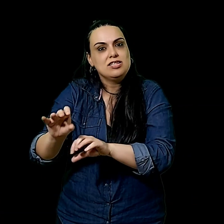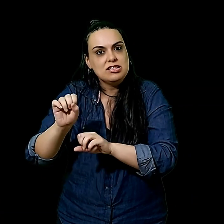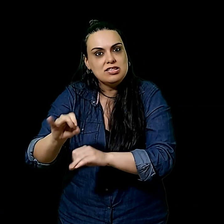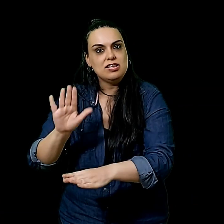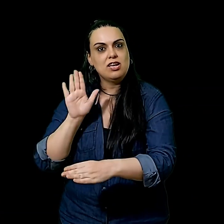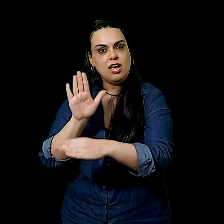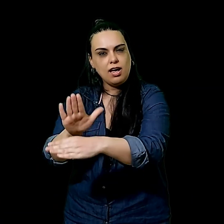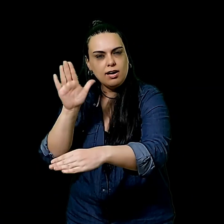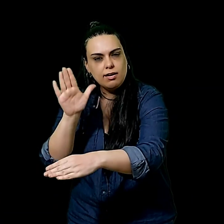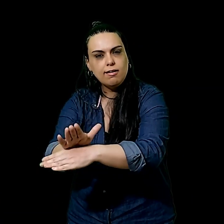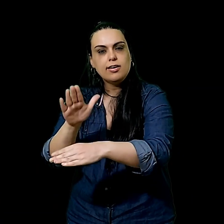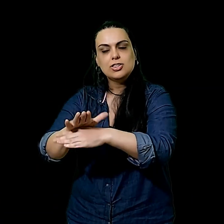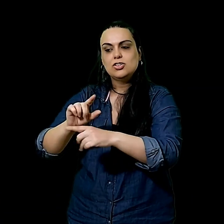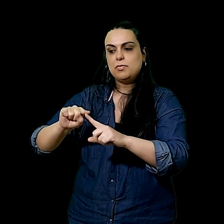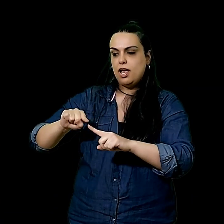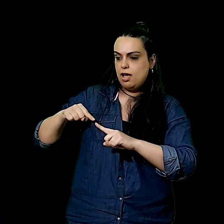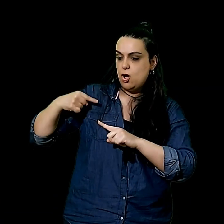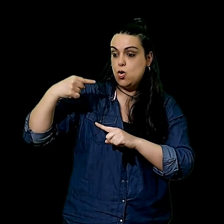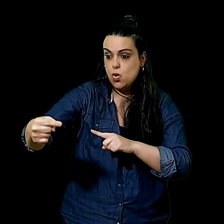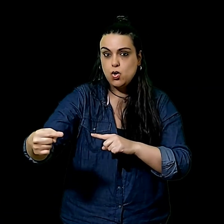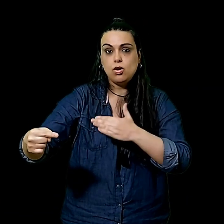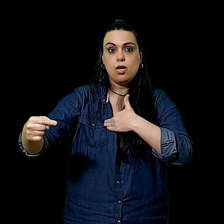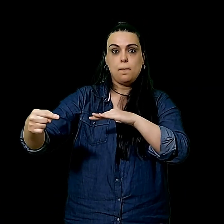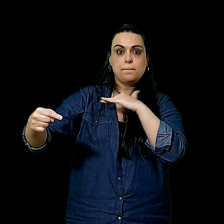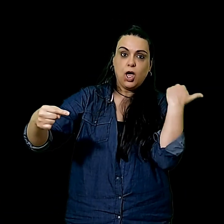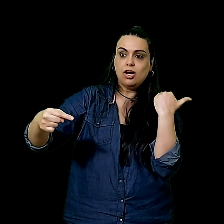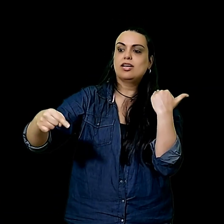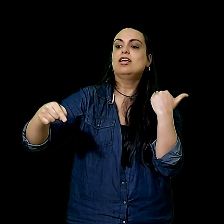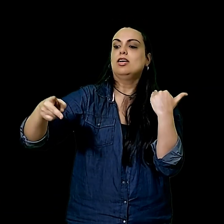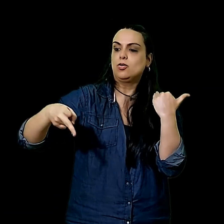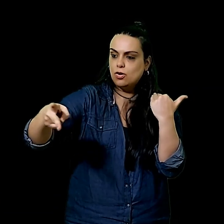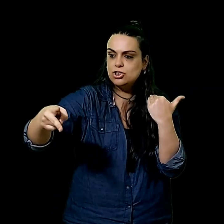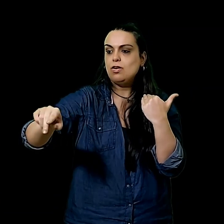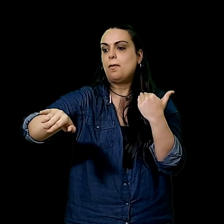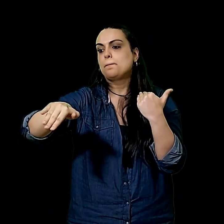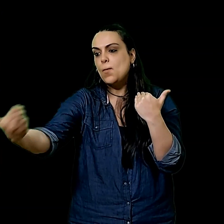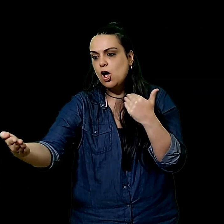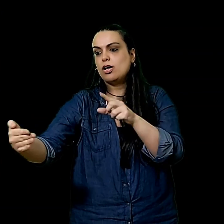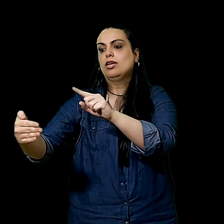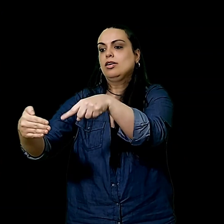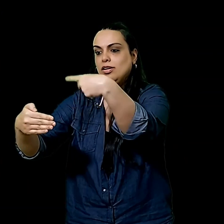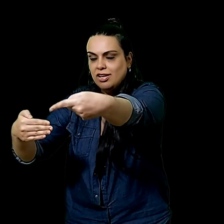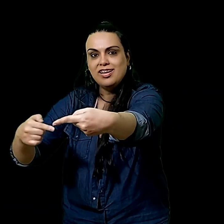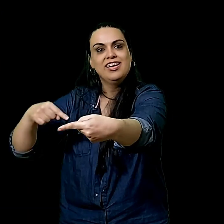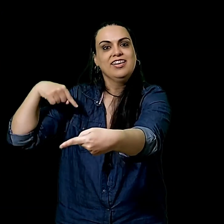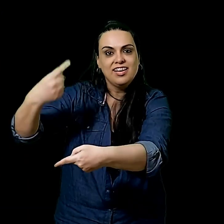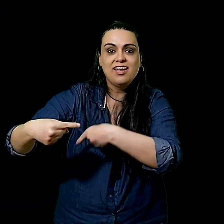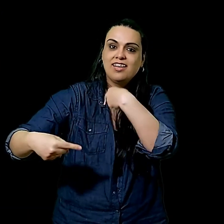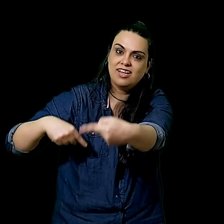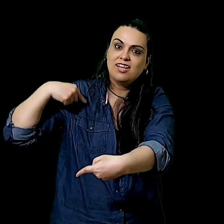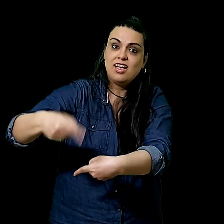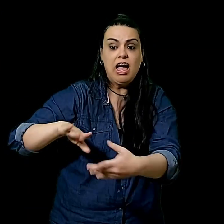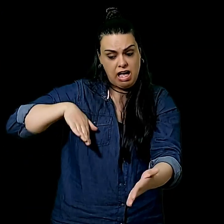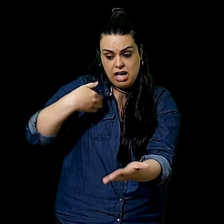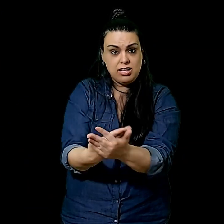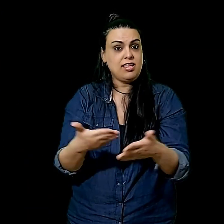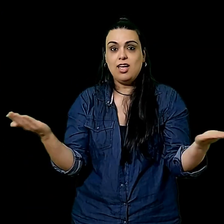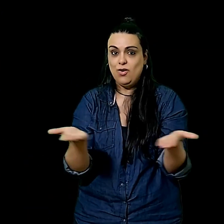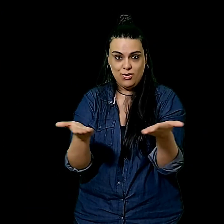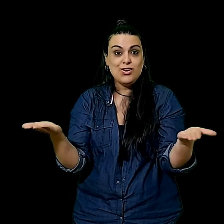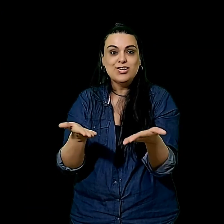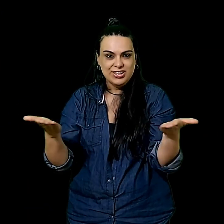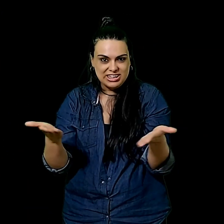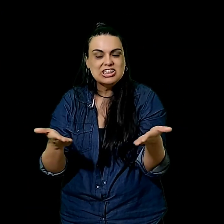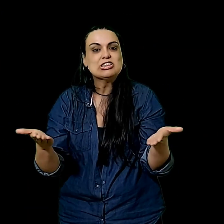intermédio, passe para outras pessoas e assim sucessivamente. E foi assim que a gente chegou aqui e é assim que a gente está aqui